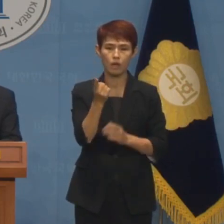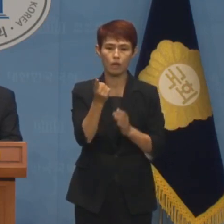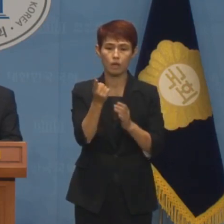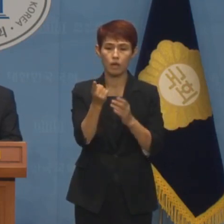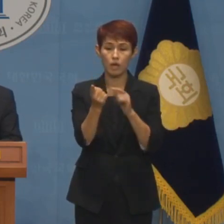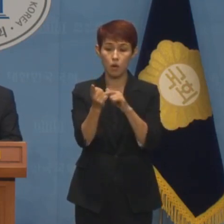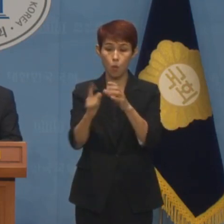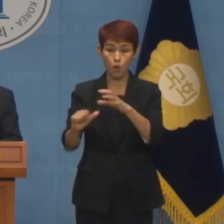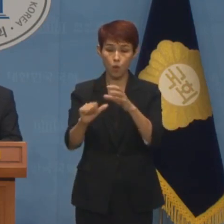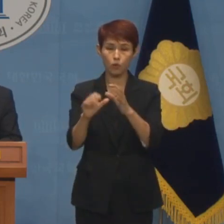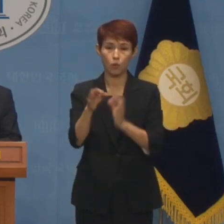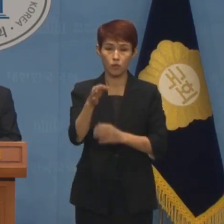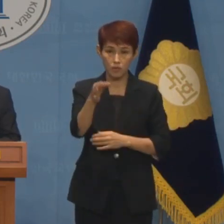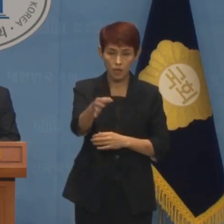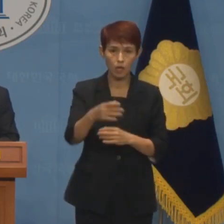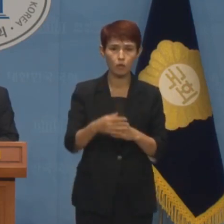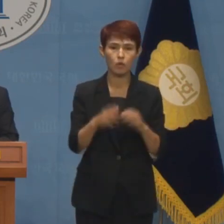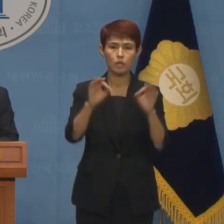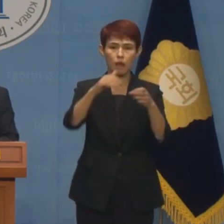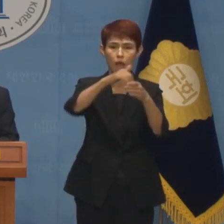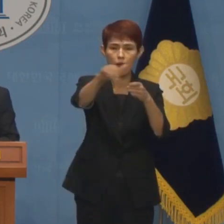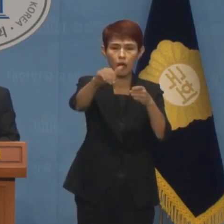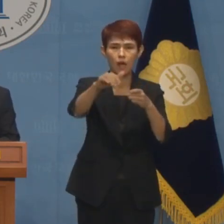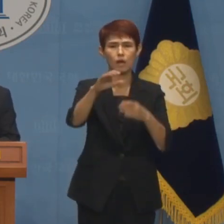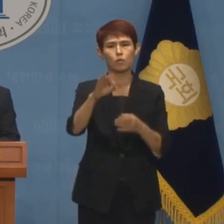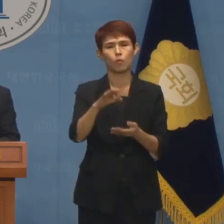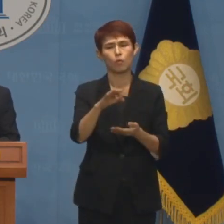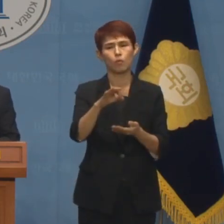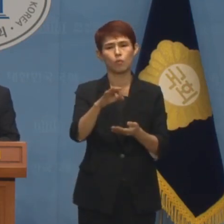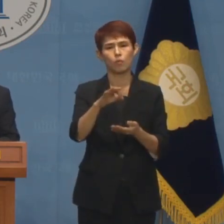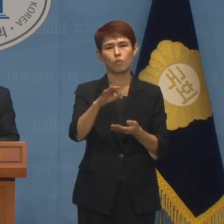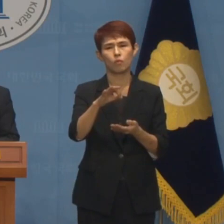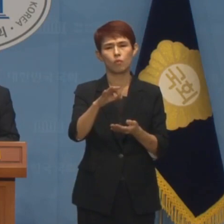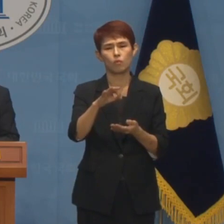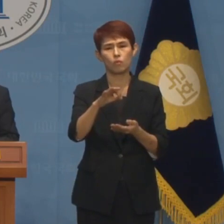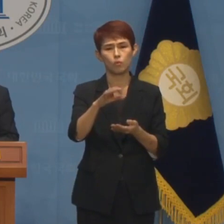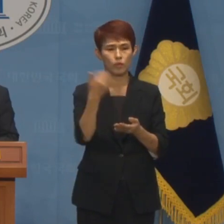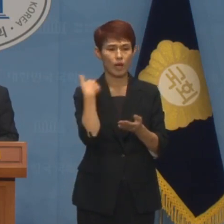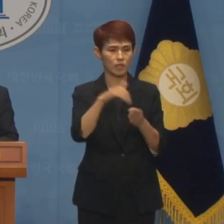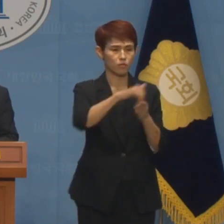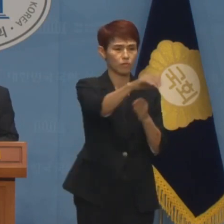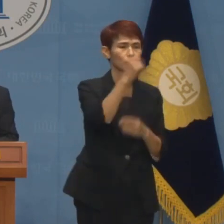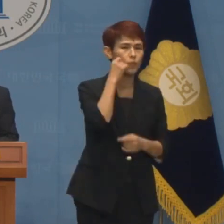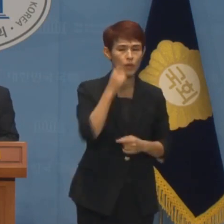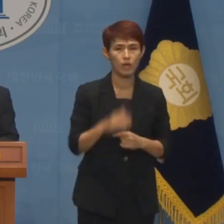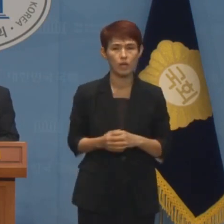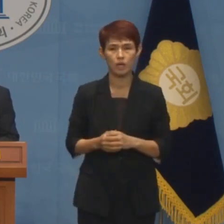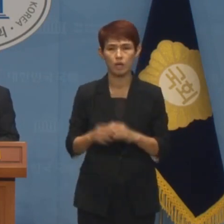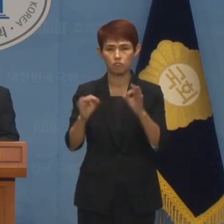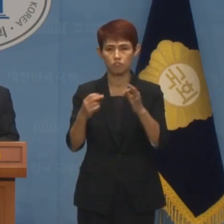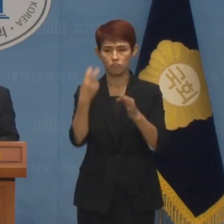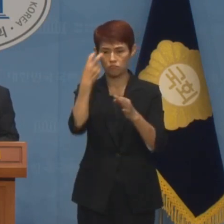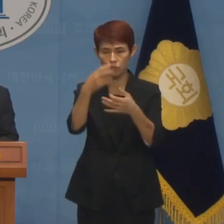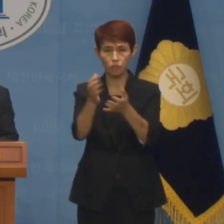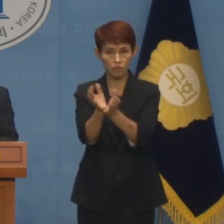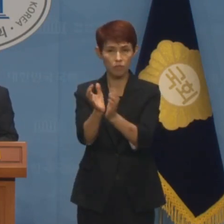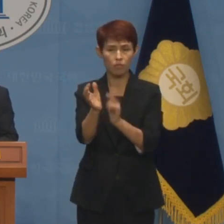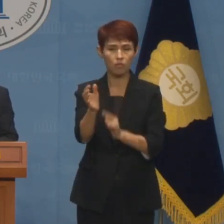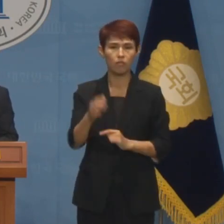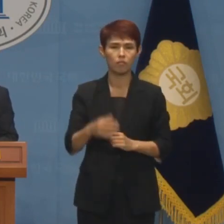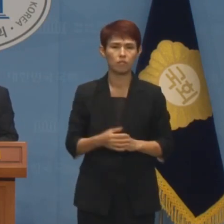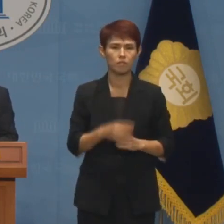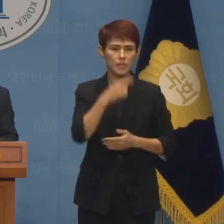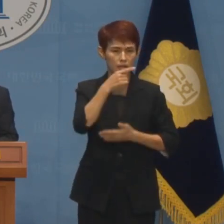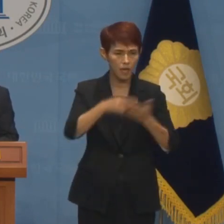여행, 계좌이체 이 부분은 환불이 되고 있지 않은데 금융당국에서는 이 부분에 대해서도 이 소비자들